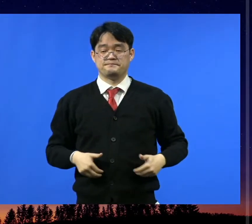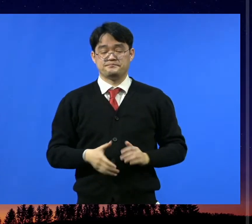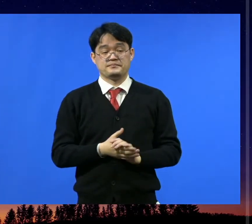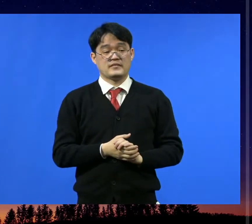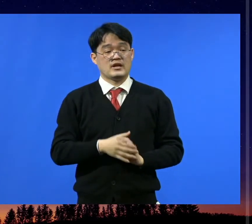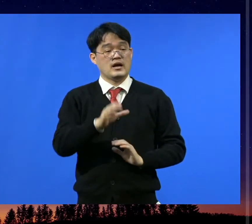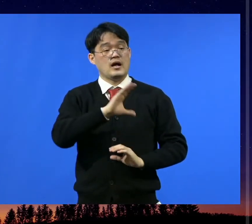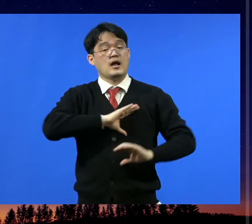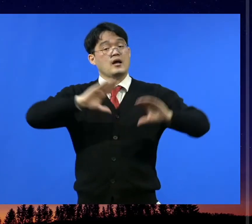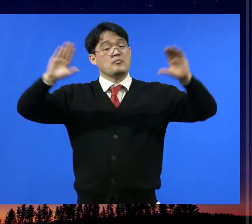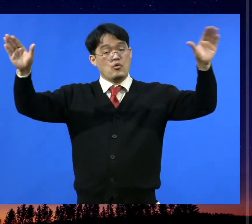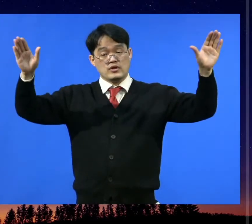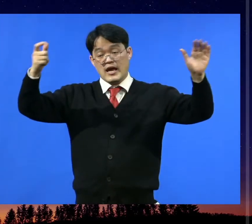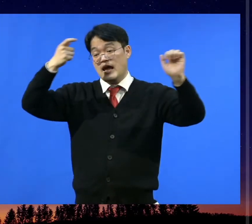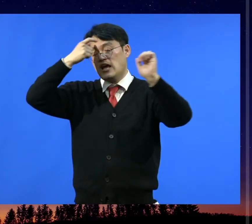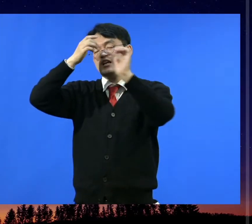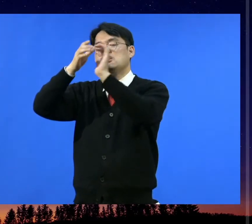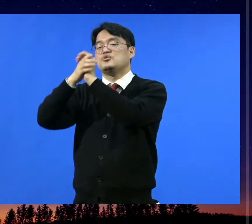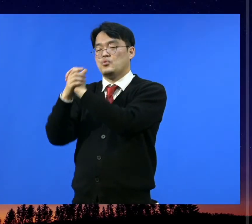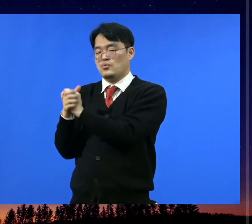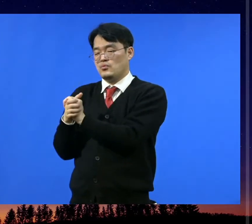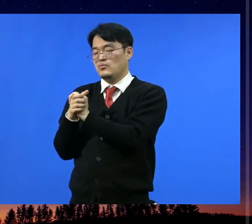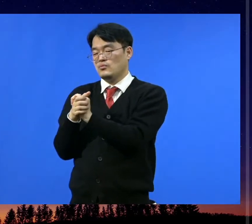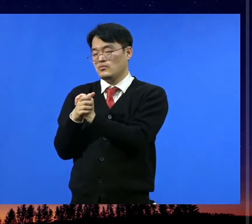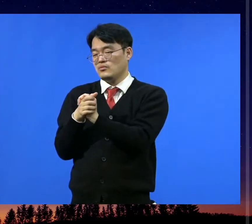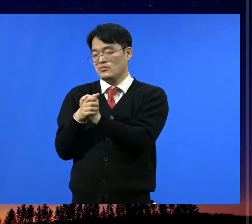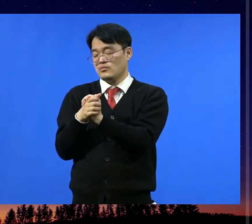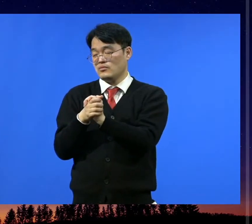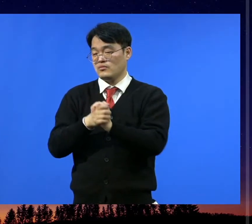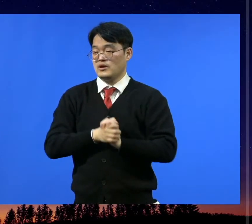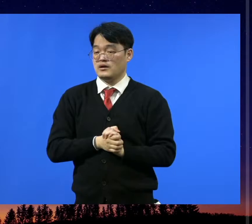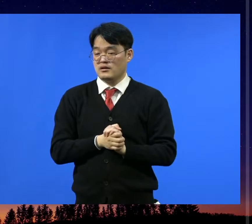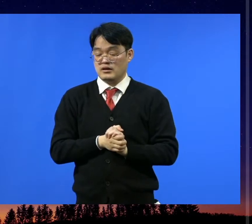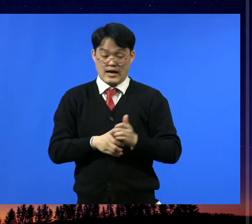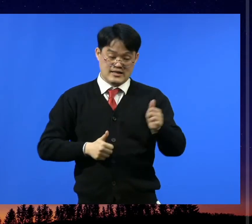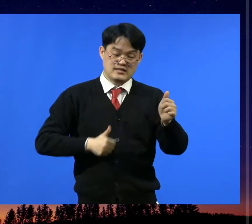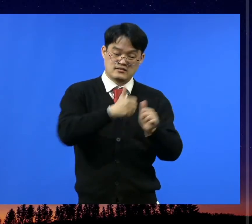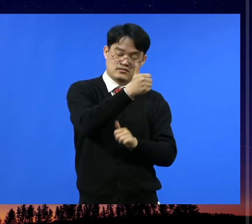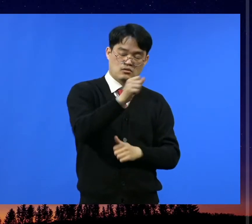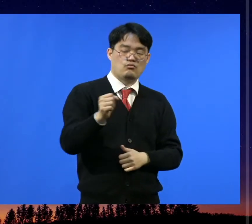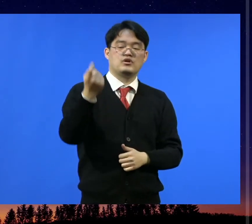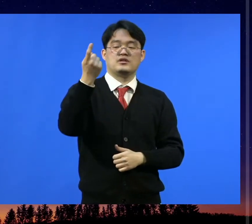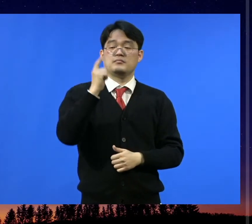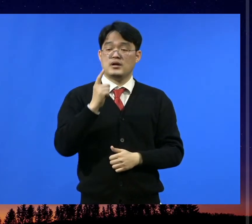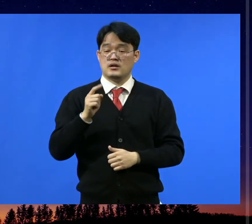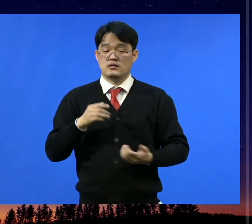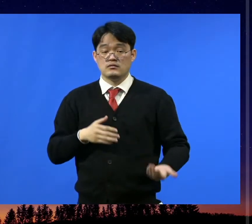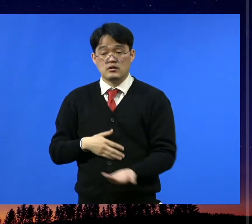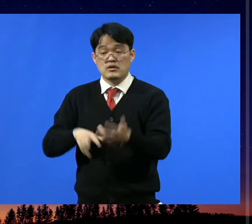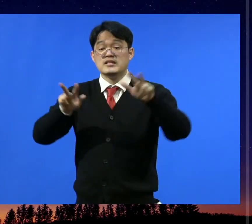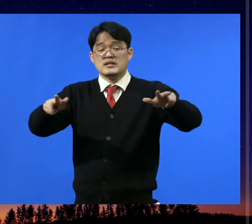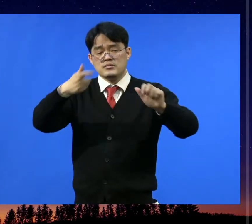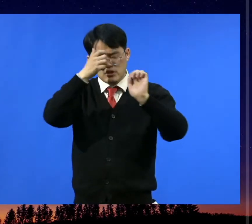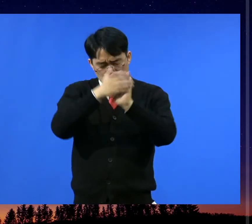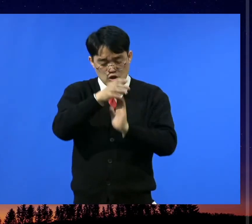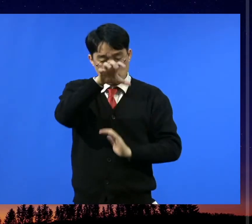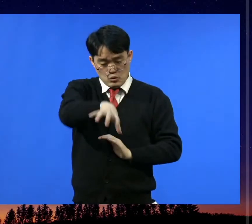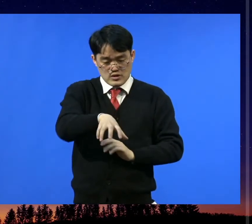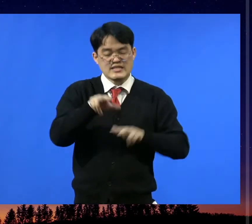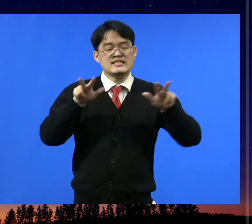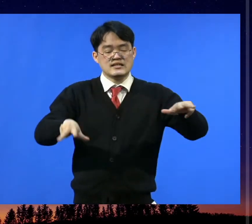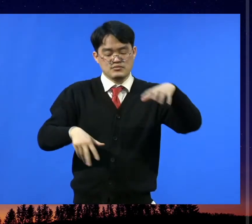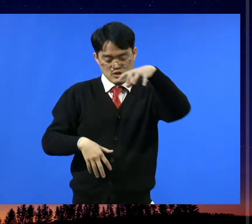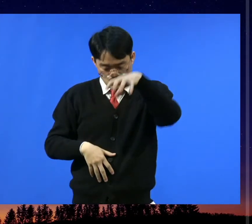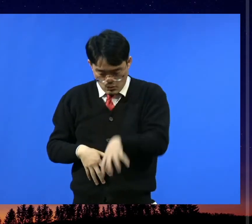모세의 기도가 결정적이었다는 거예요. 오늘 여러분 이 자리가 중요한 거예요. 이 자리가 중요한 거예요. 오늘 이 자리에서 우리가 기도하는